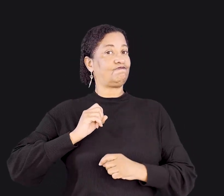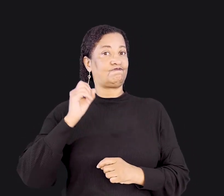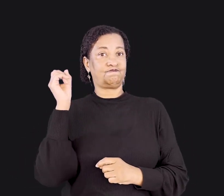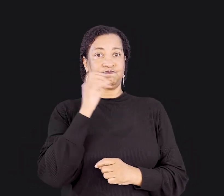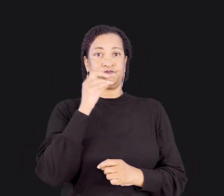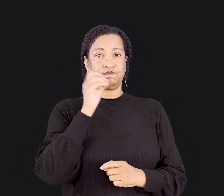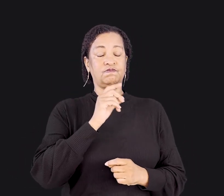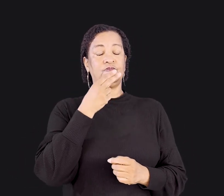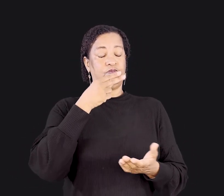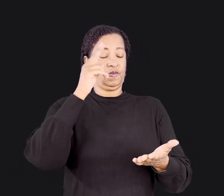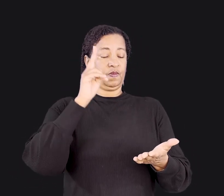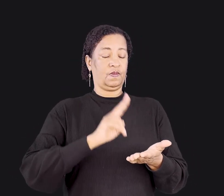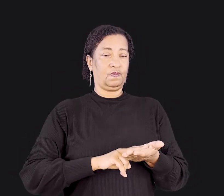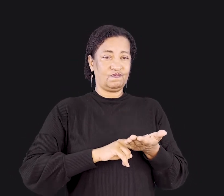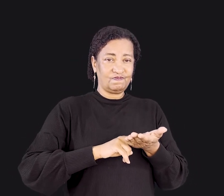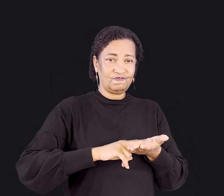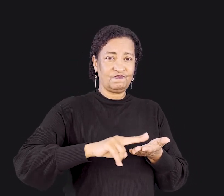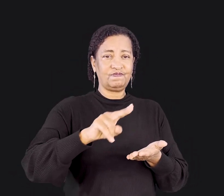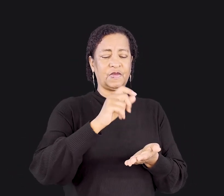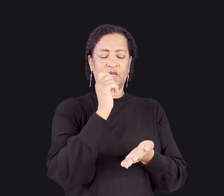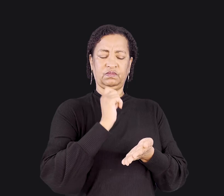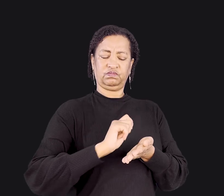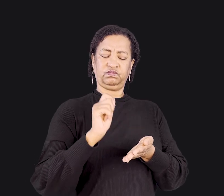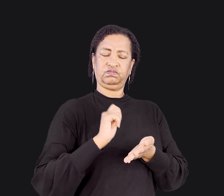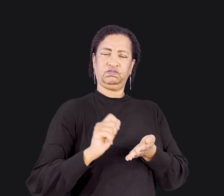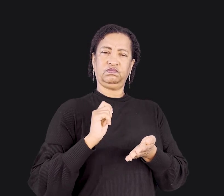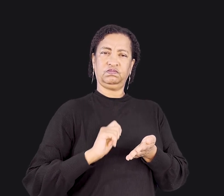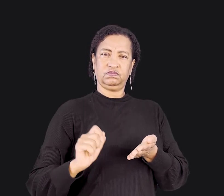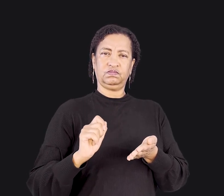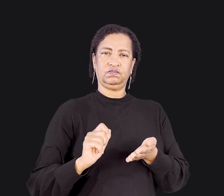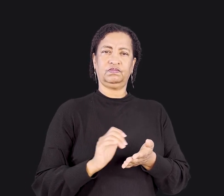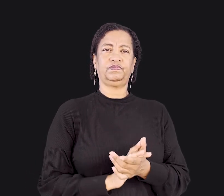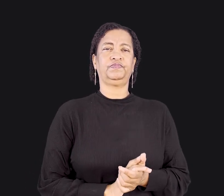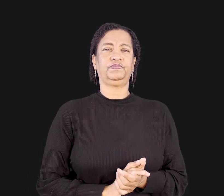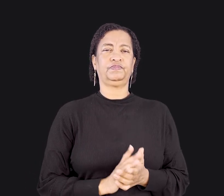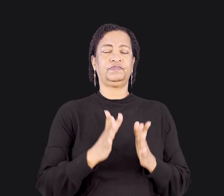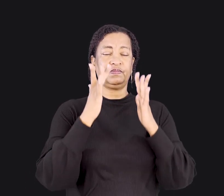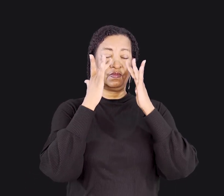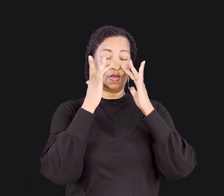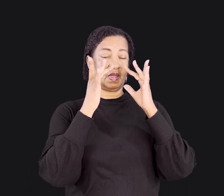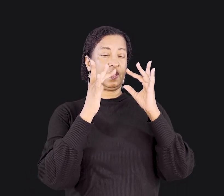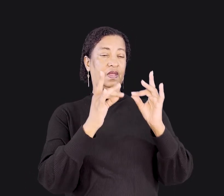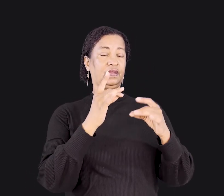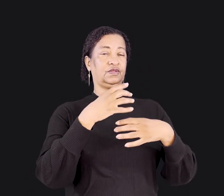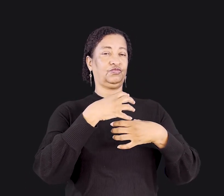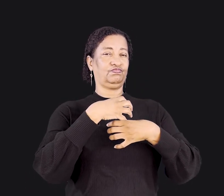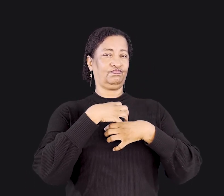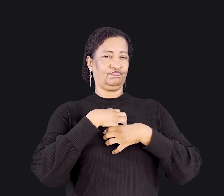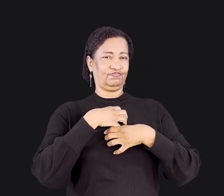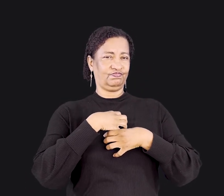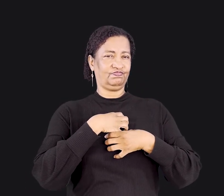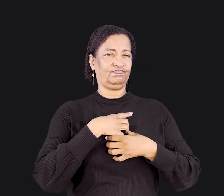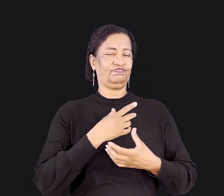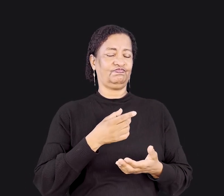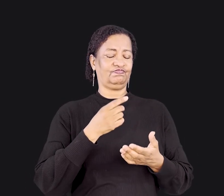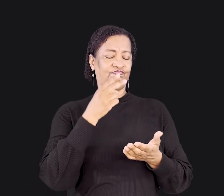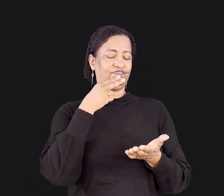e escreveu a carta de próprio punho. Preste atenção no tom dessa carta.